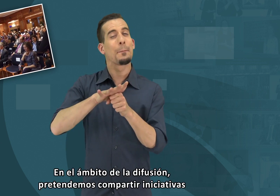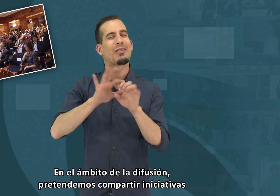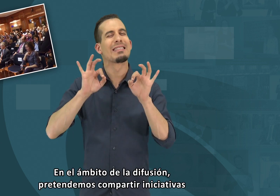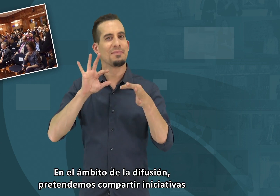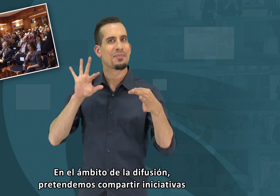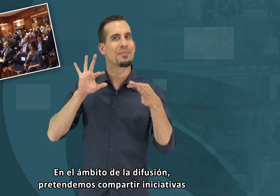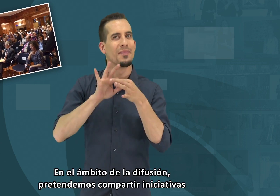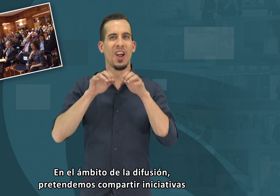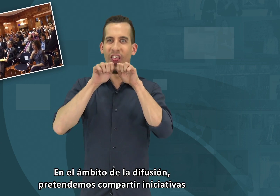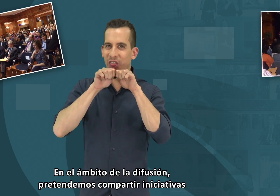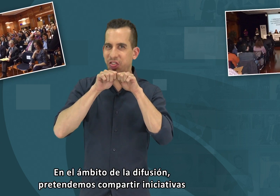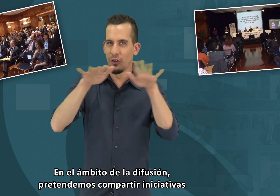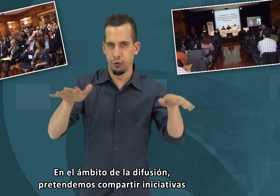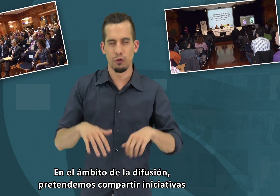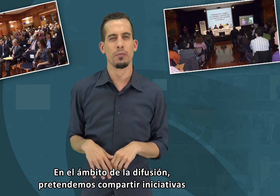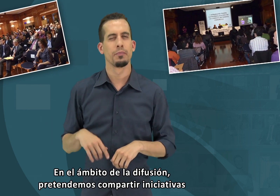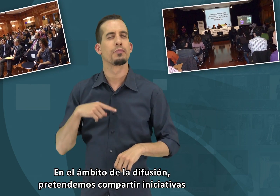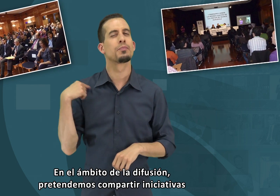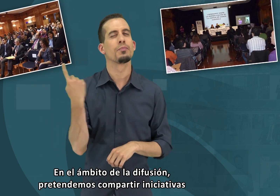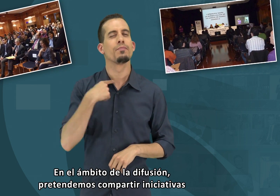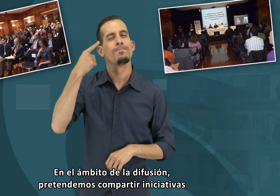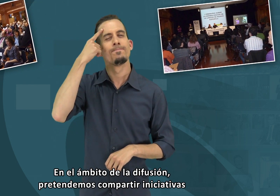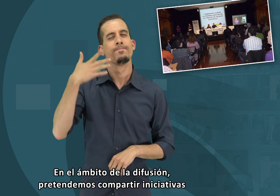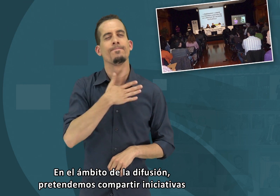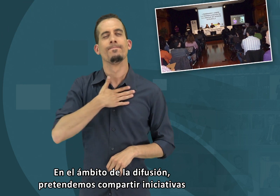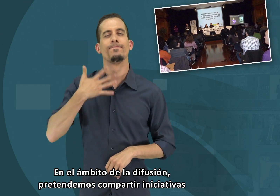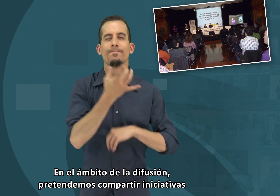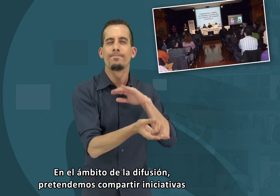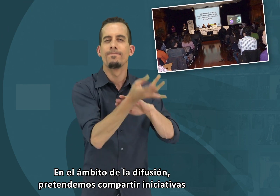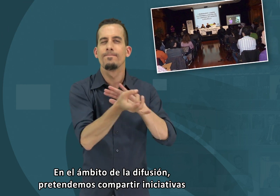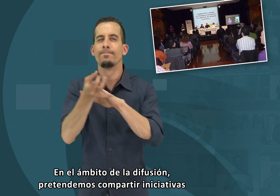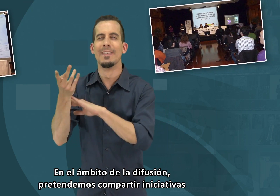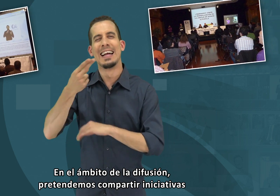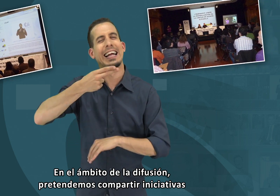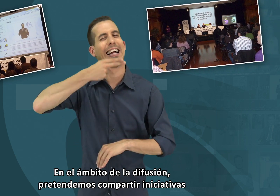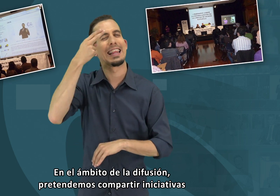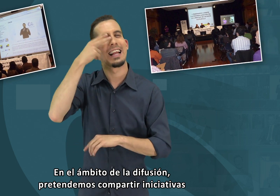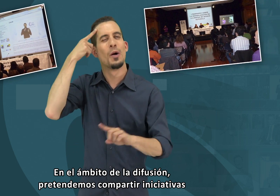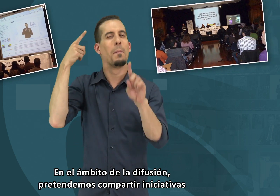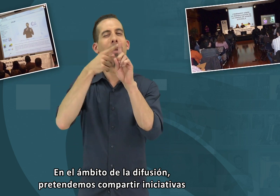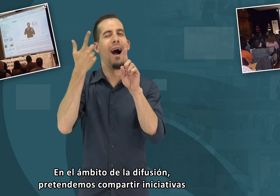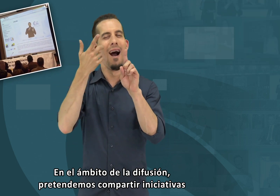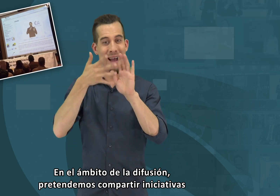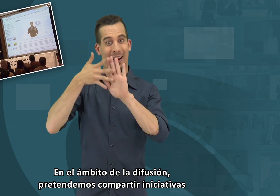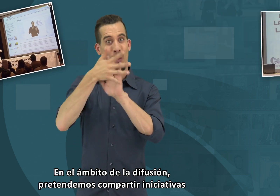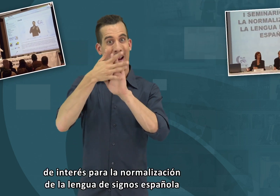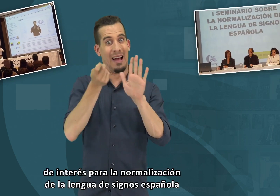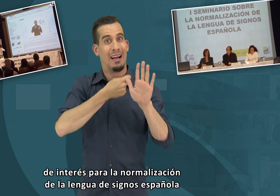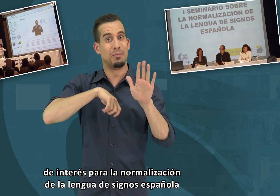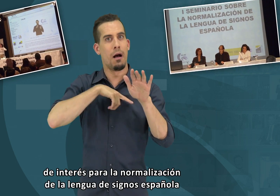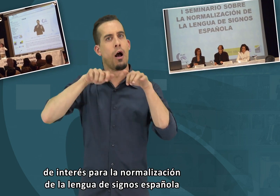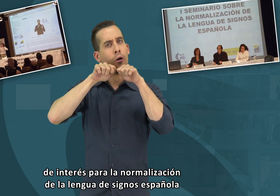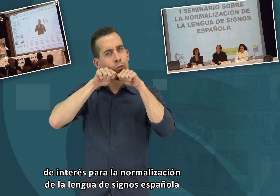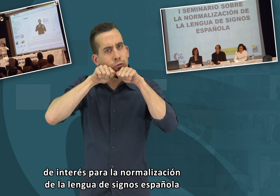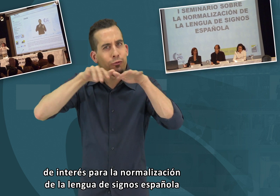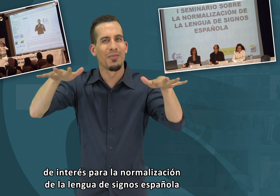En el ámbito de la difusión, pretendemos compartir iniciativas de interés para la normalización de la lengua de signos